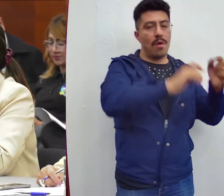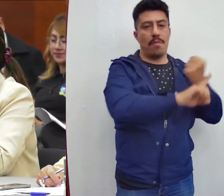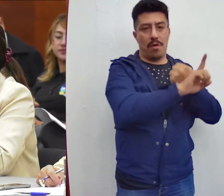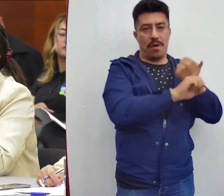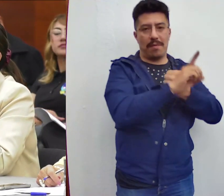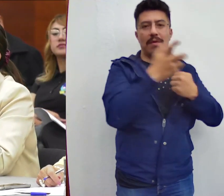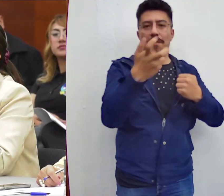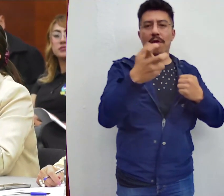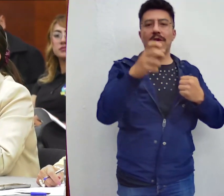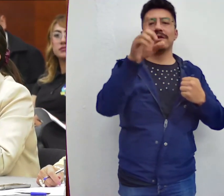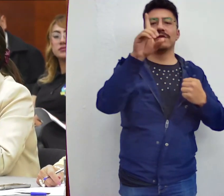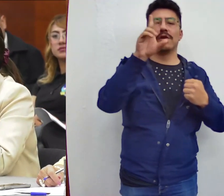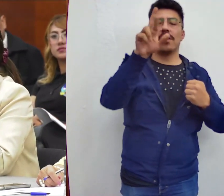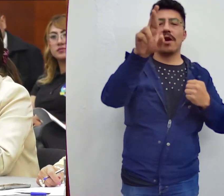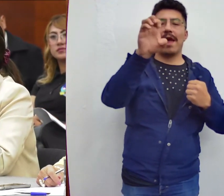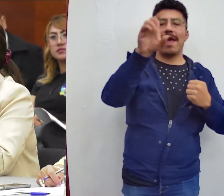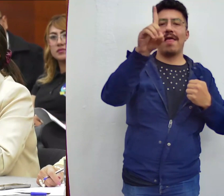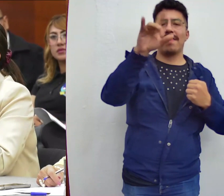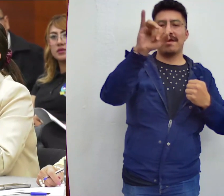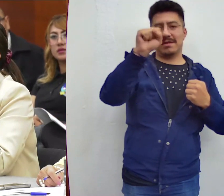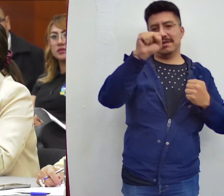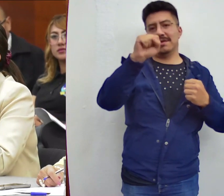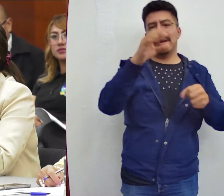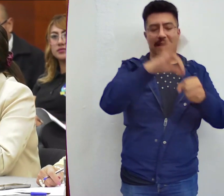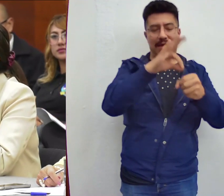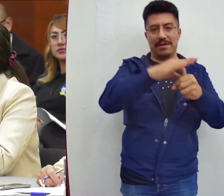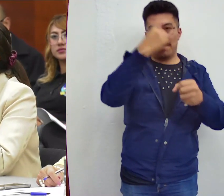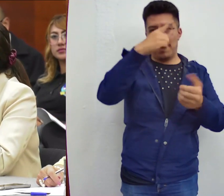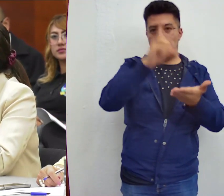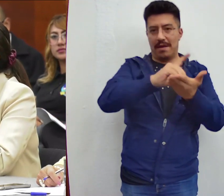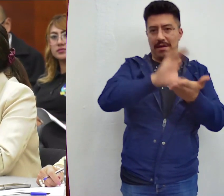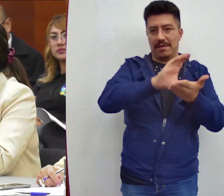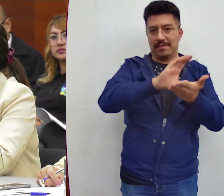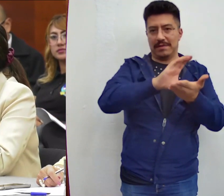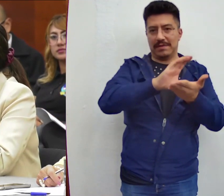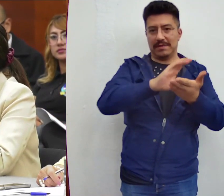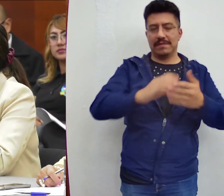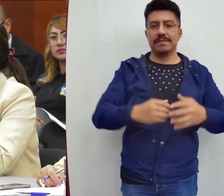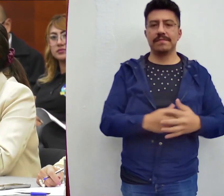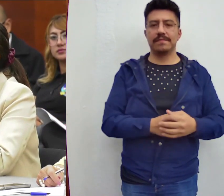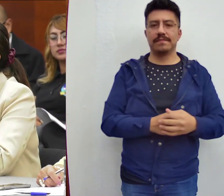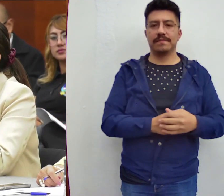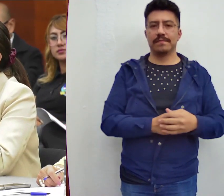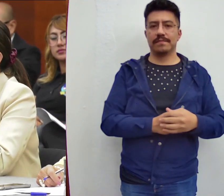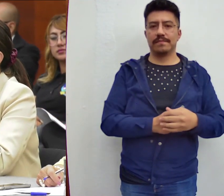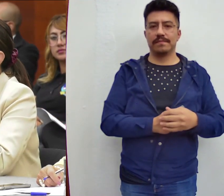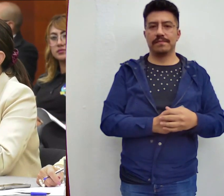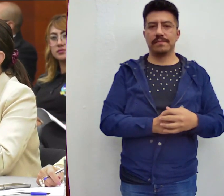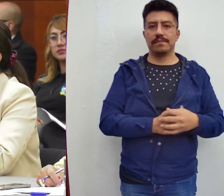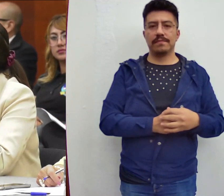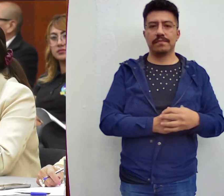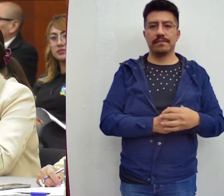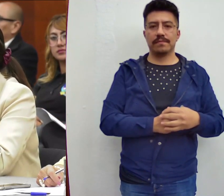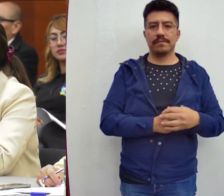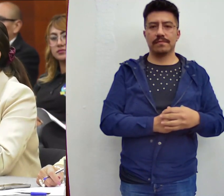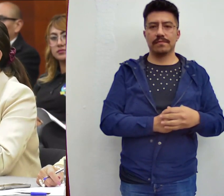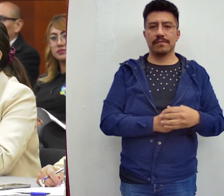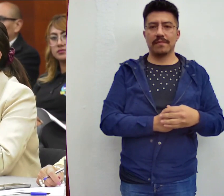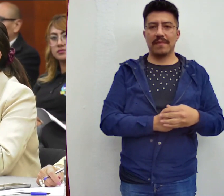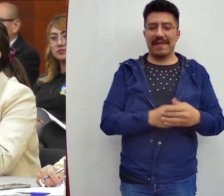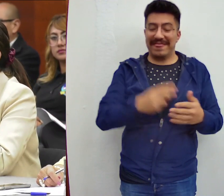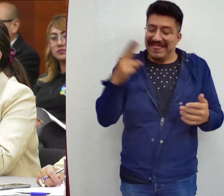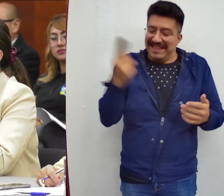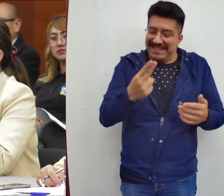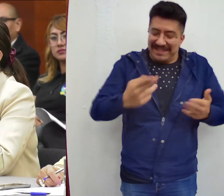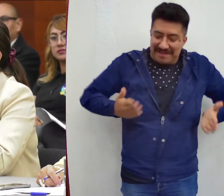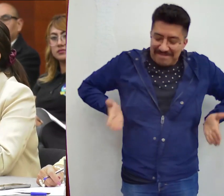el Registro Estatal con Discapacidad, pues no ha podido realmente tener el empuje